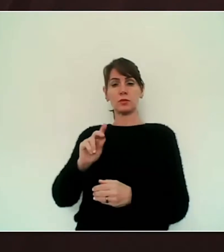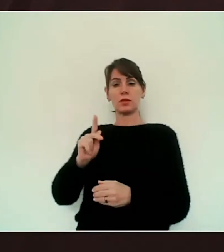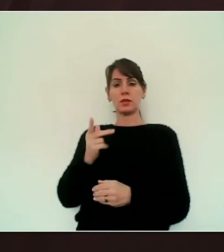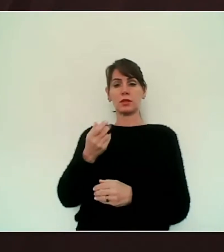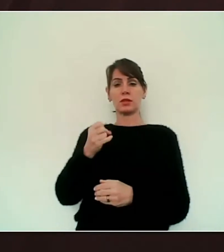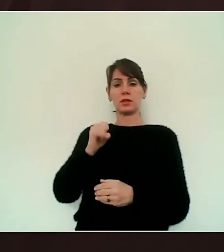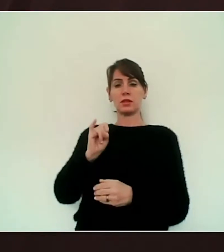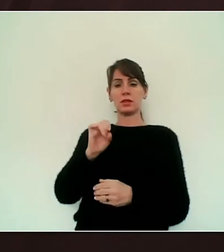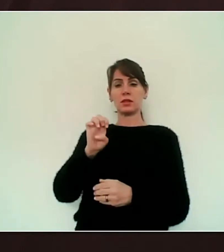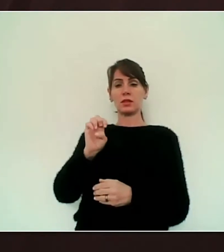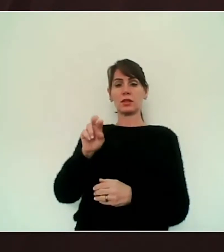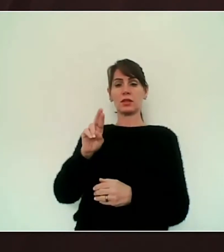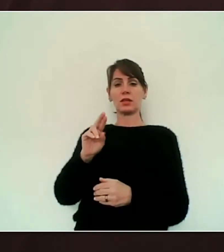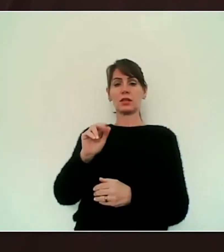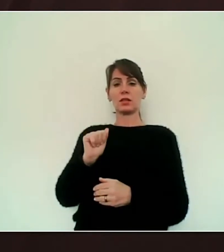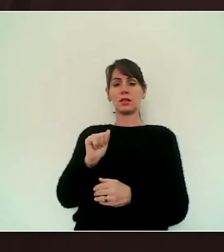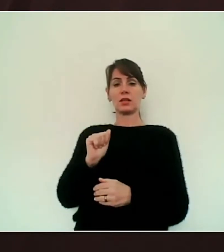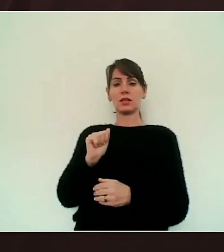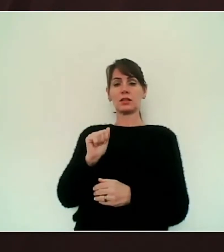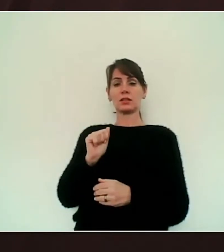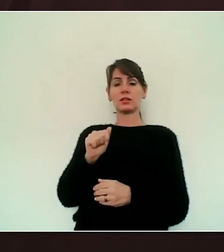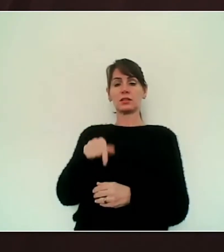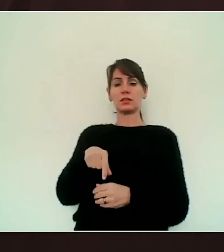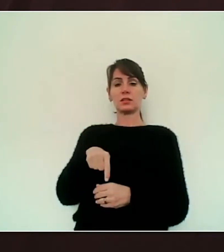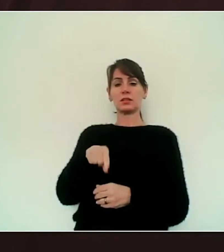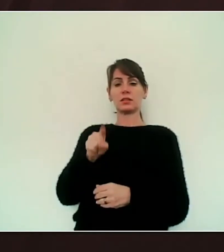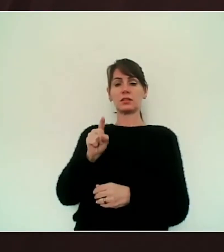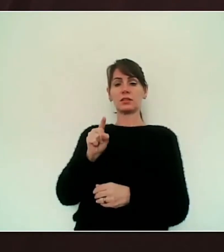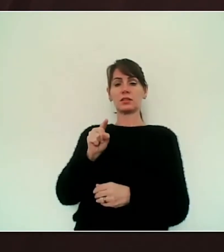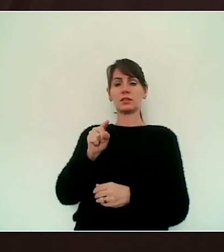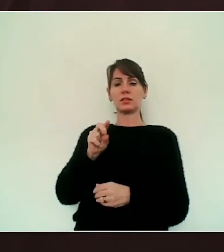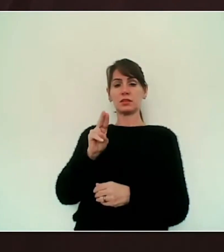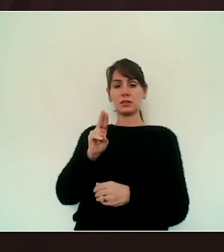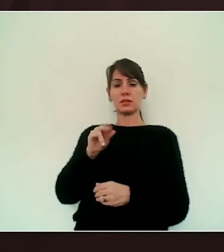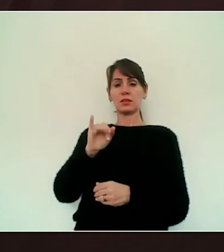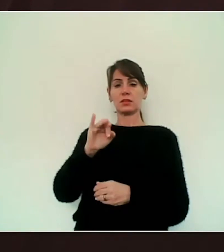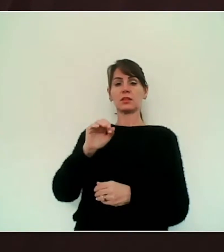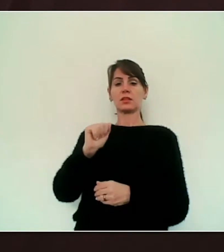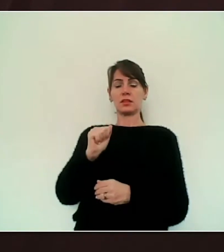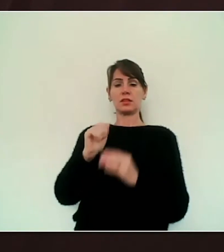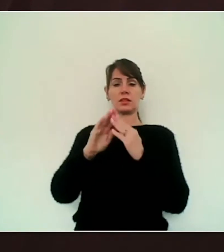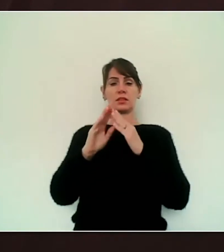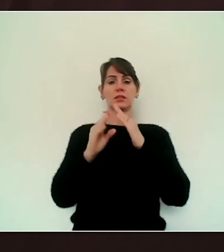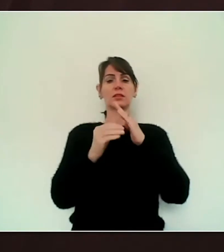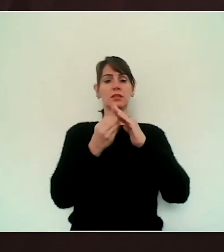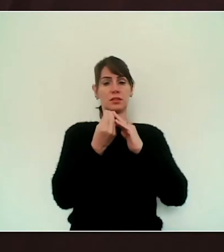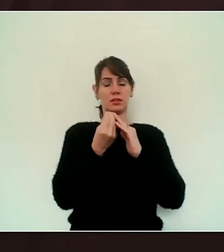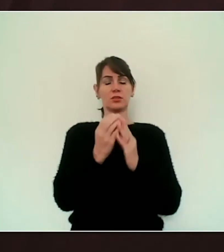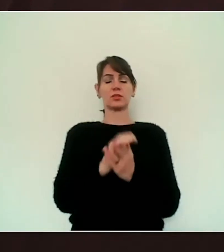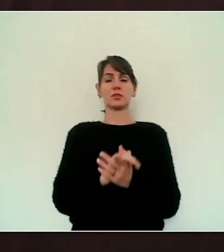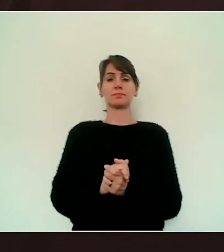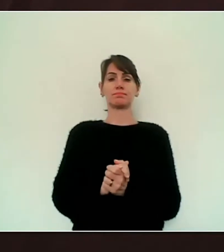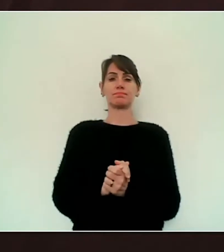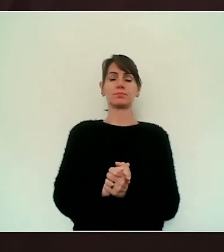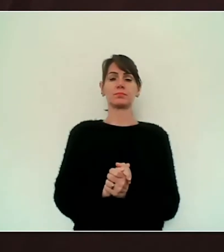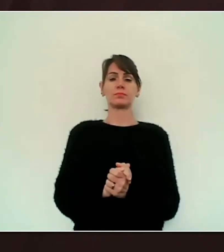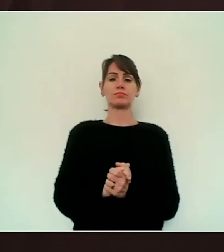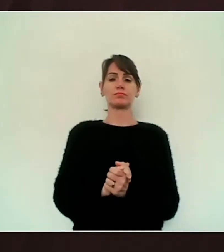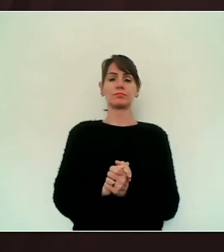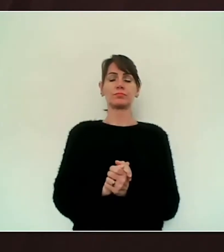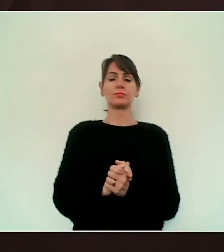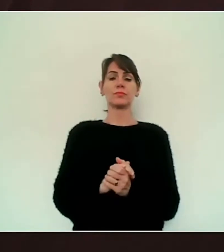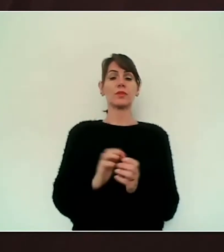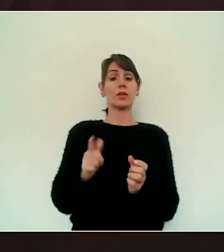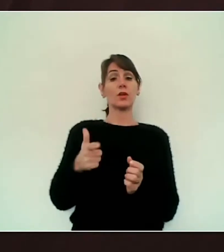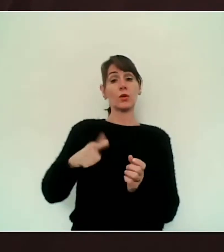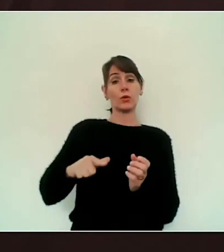a origem das dioceses. A gente ouve falar diocese aqui, diocese ali. O que é uma diocese, né?